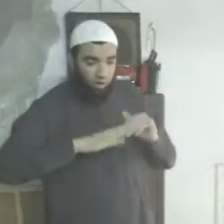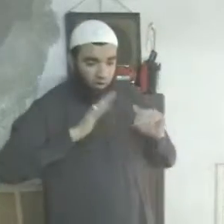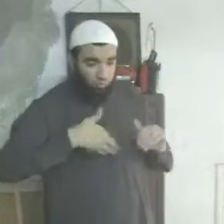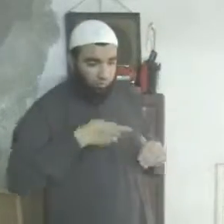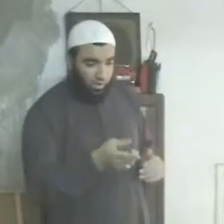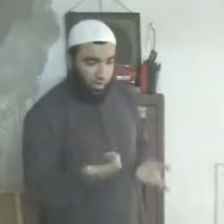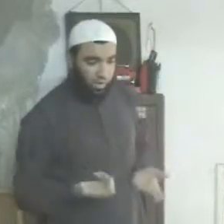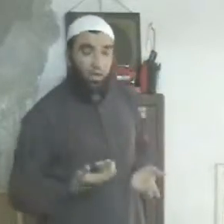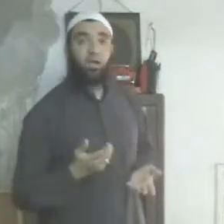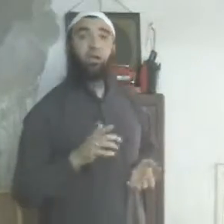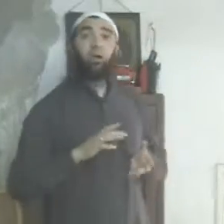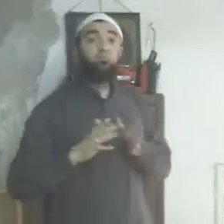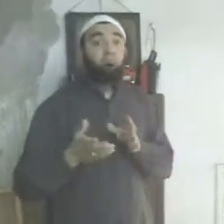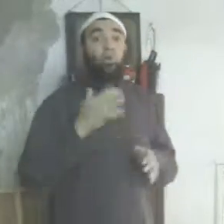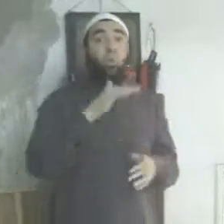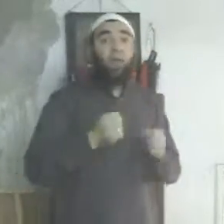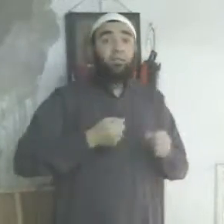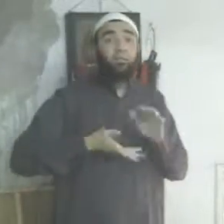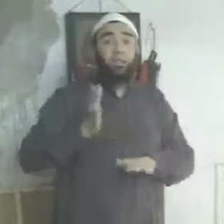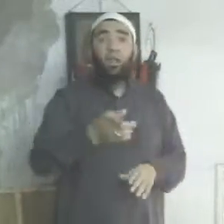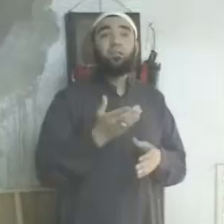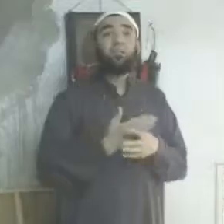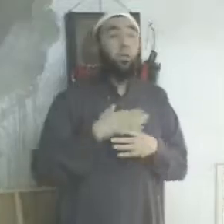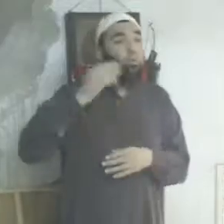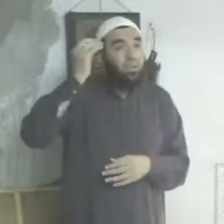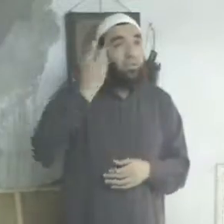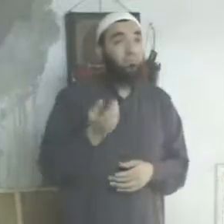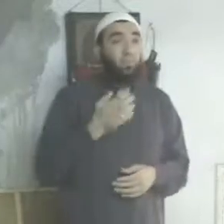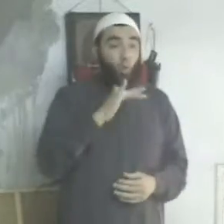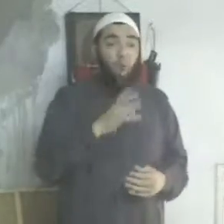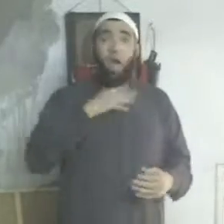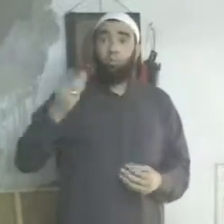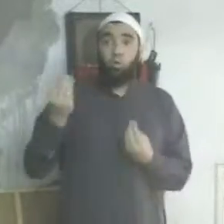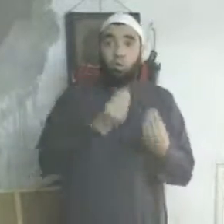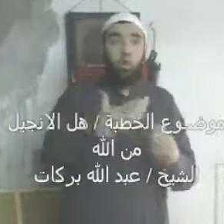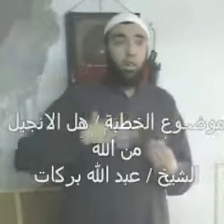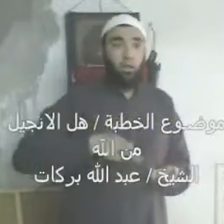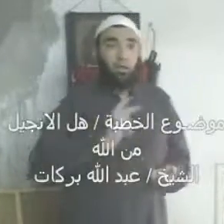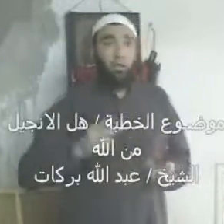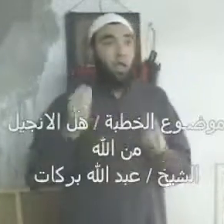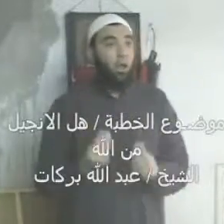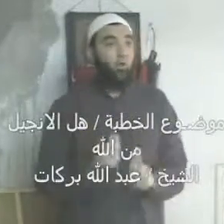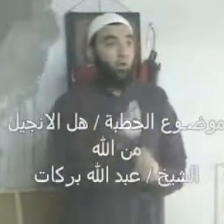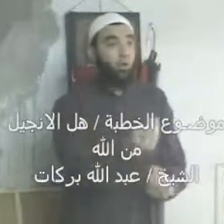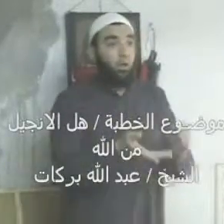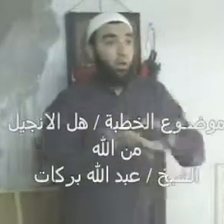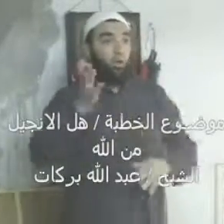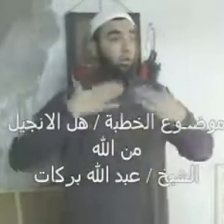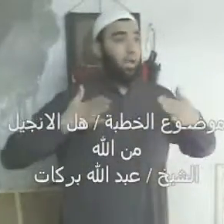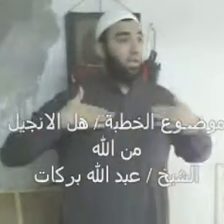هذا المثل الذي اضربه لا يساوي شيئا مع واقعنا. اذا كان دين